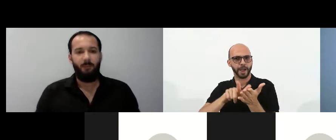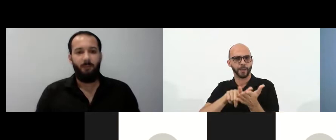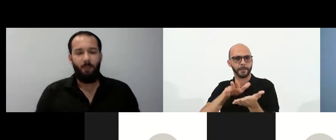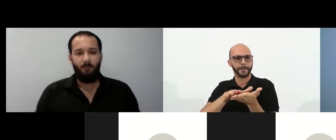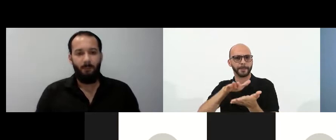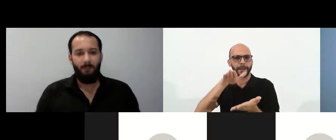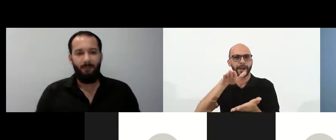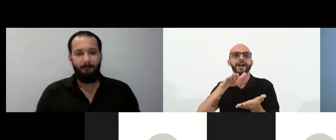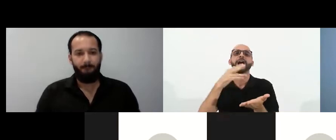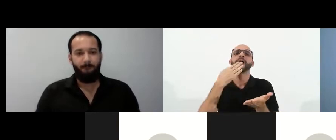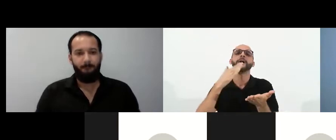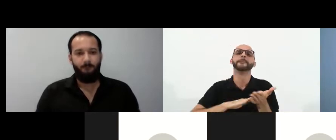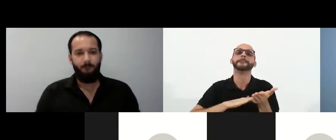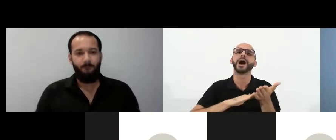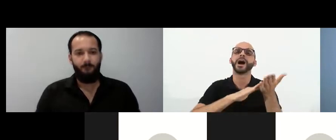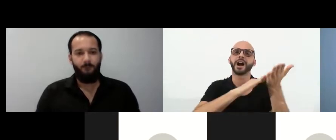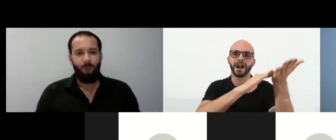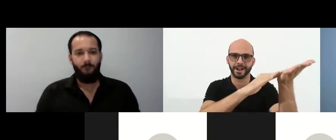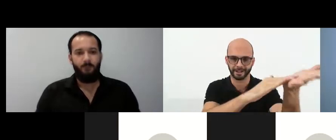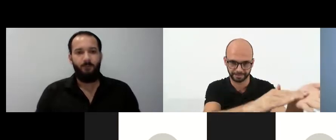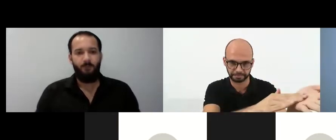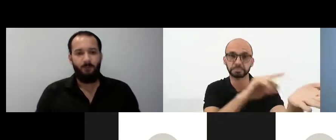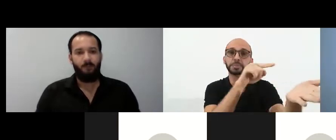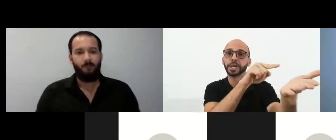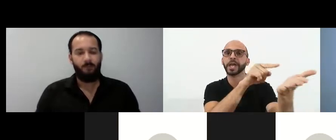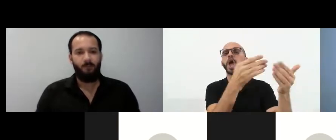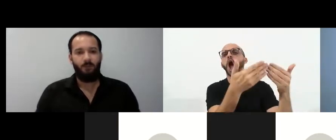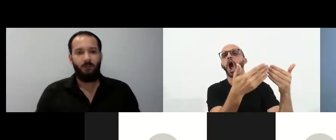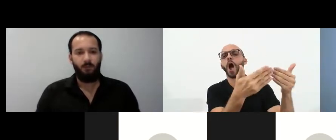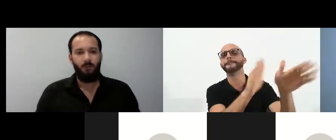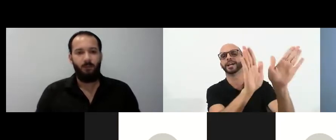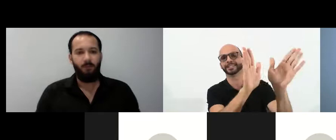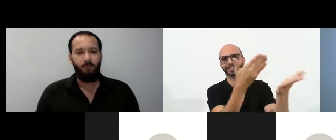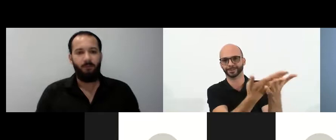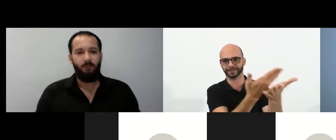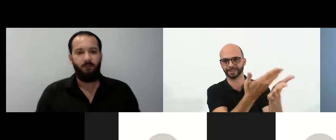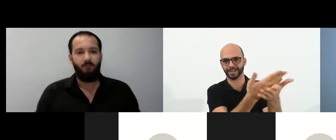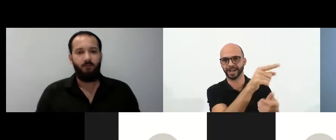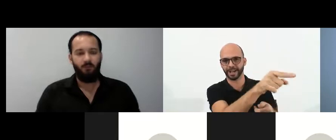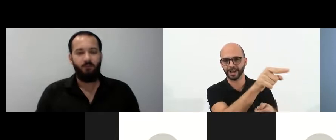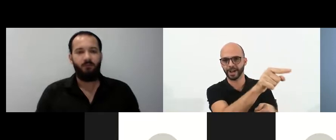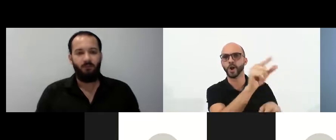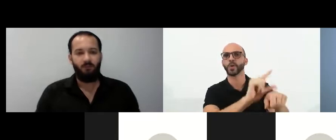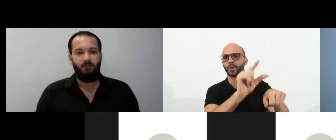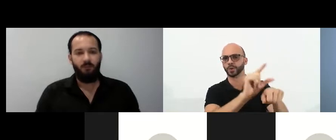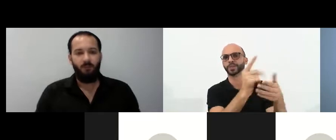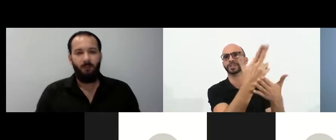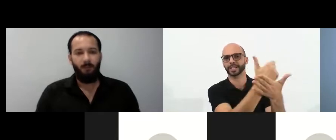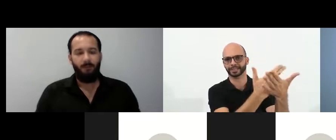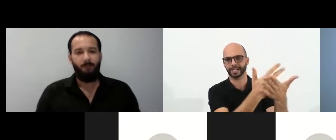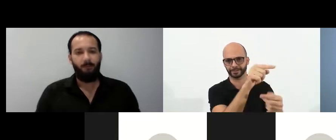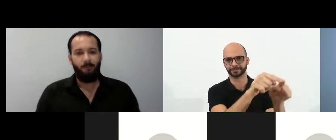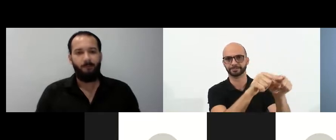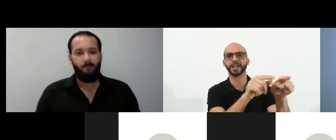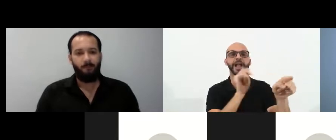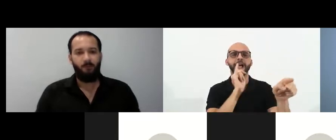essas organizações, esses papéis eram todos enviados através via correio. E aí as pessoas elas começavam a